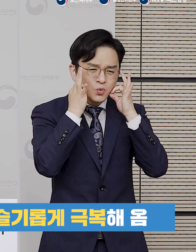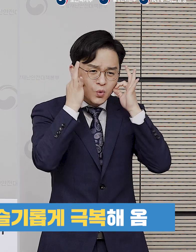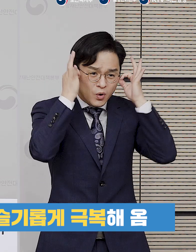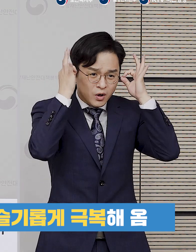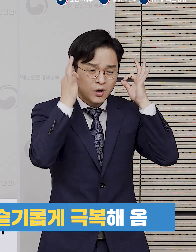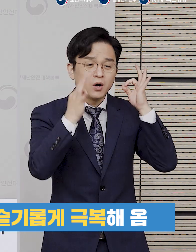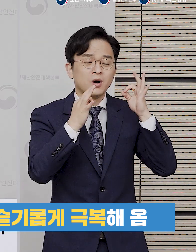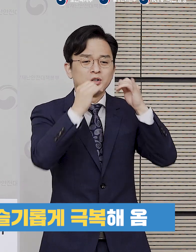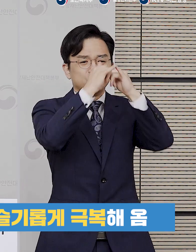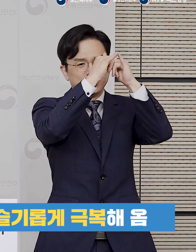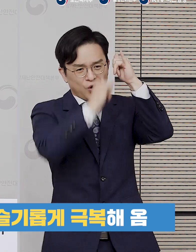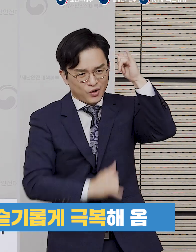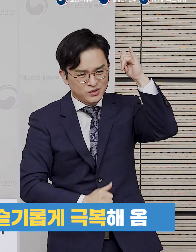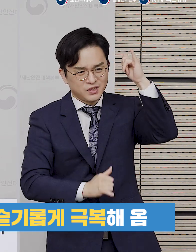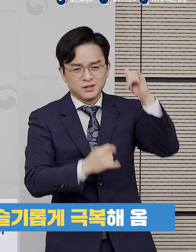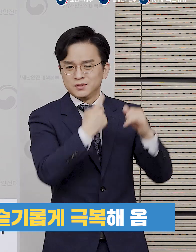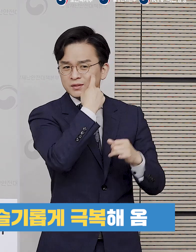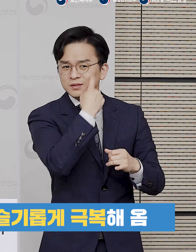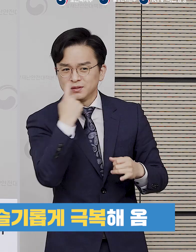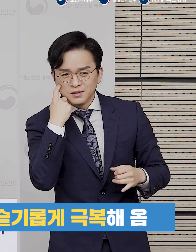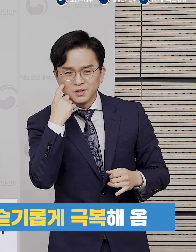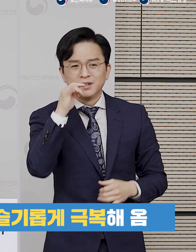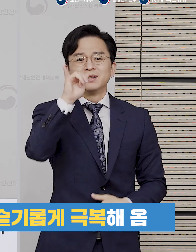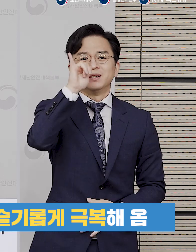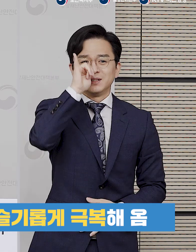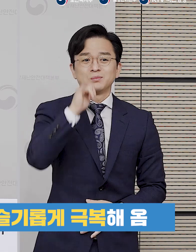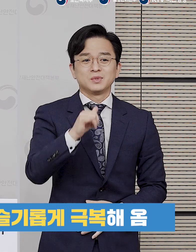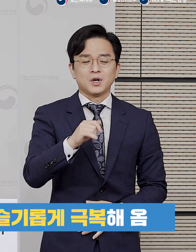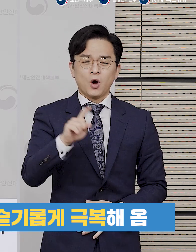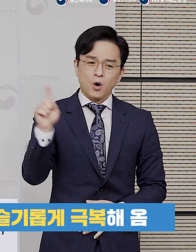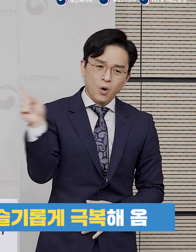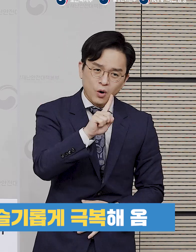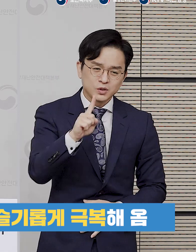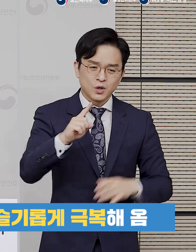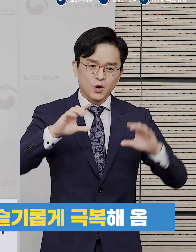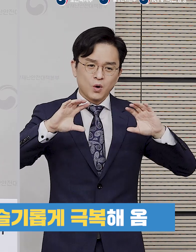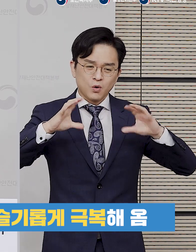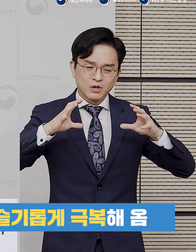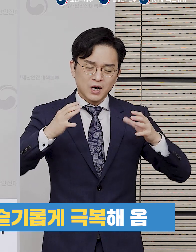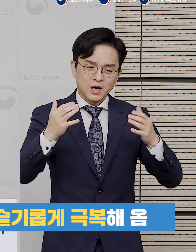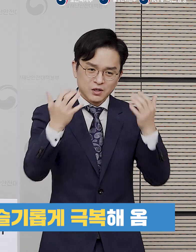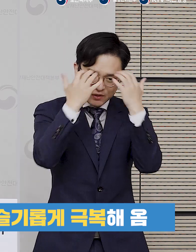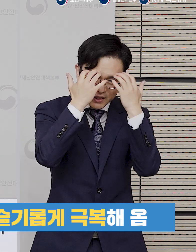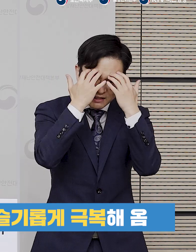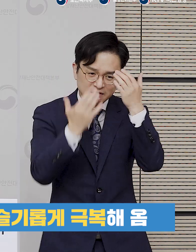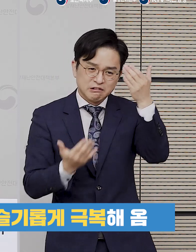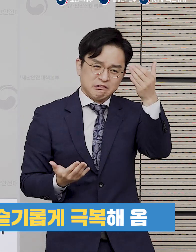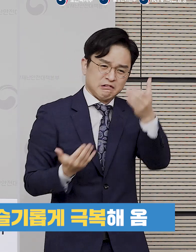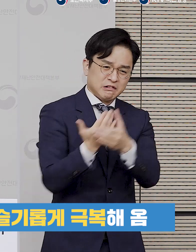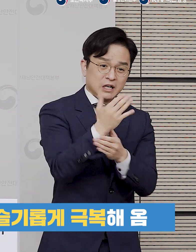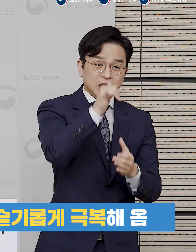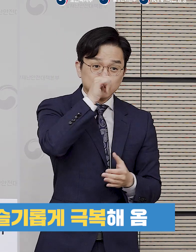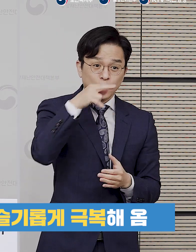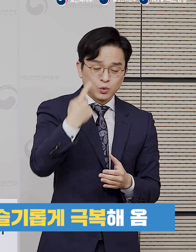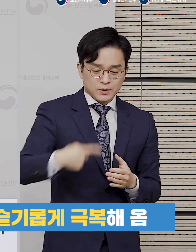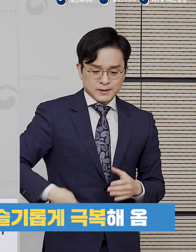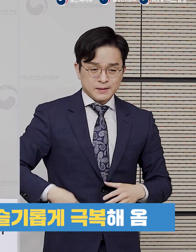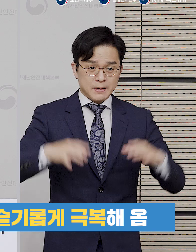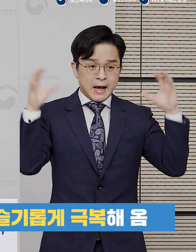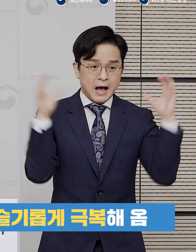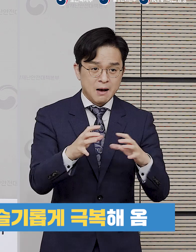극복해온 역사를 가지고 있습니다. 어떠한 국난이 있더라도 모든 국민들이 한마음으로